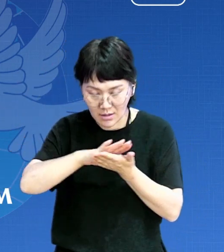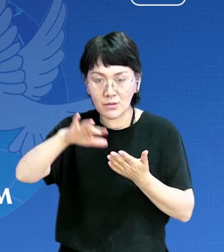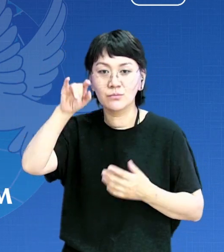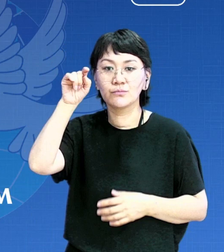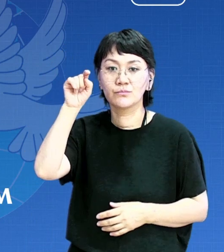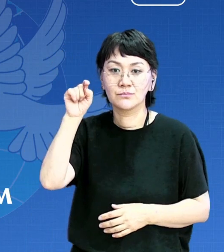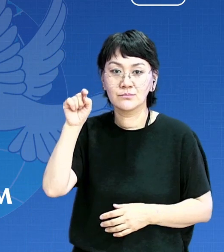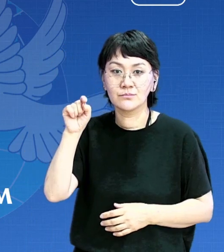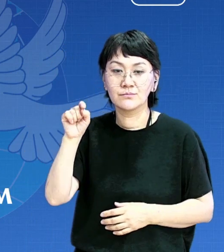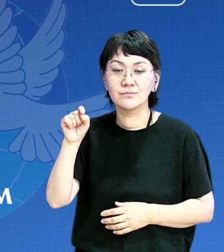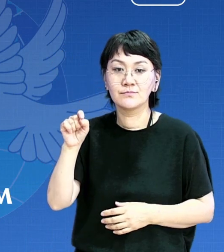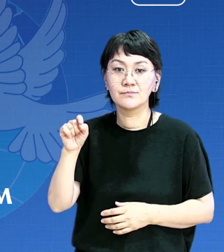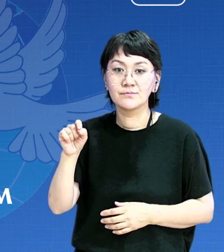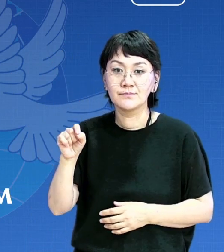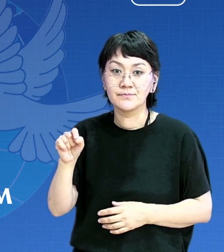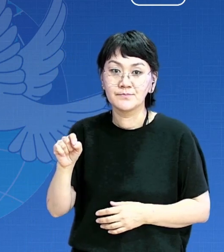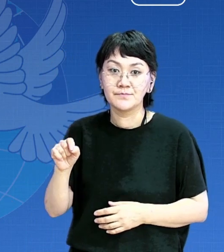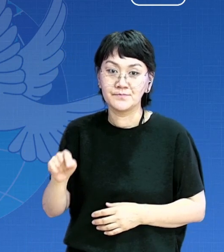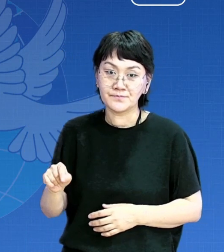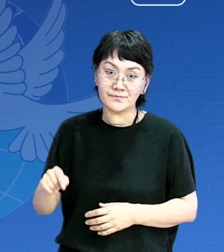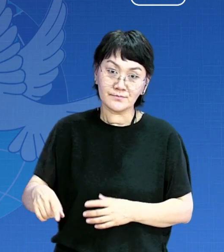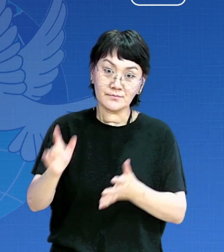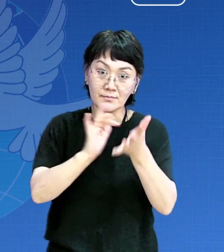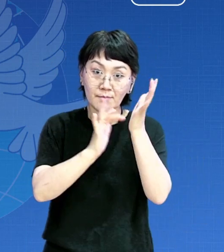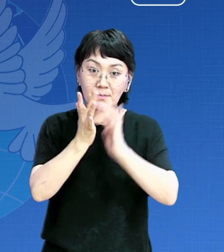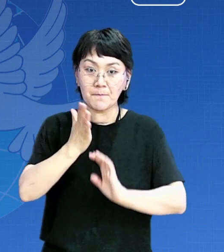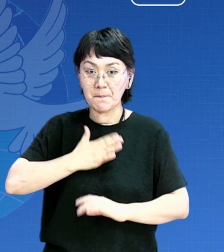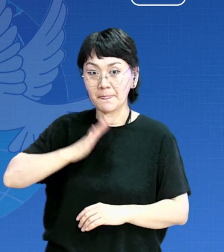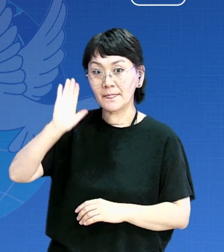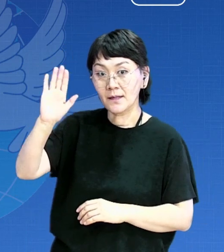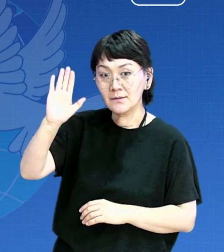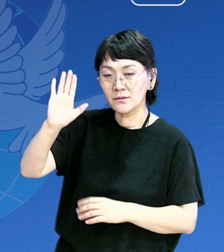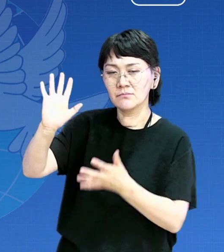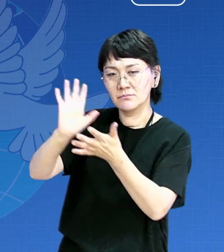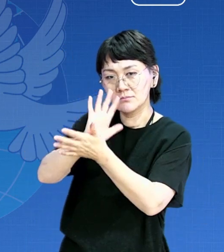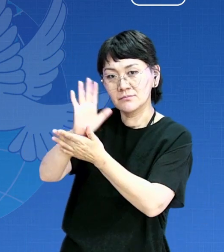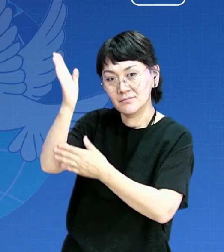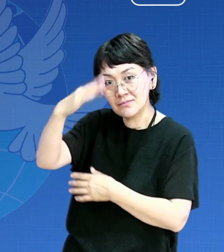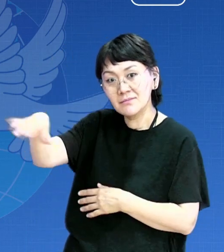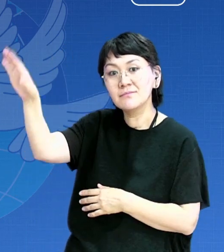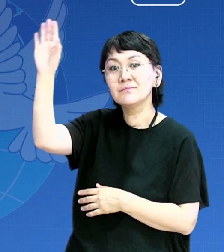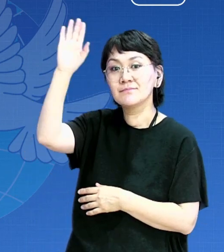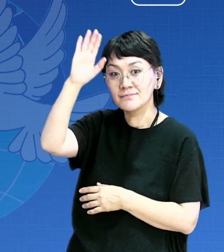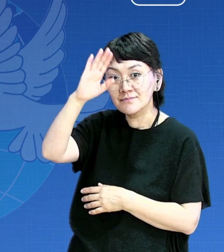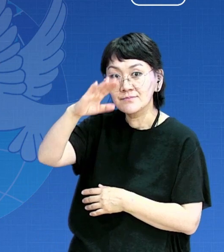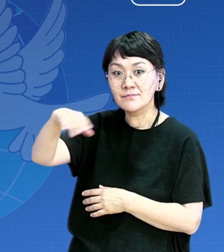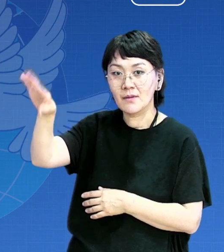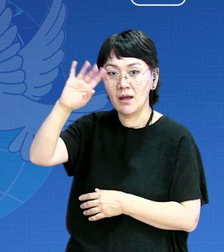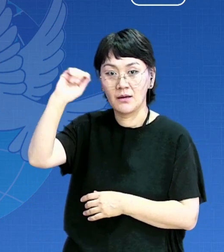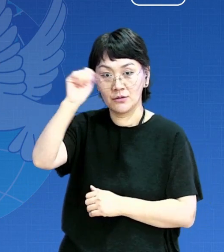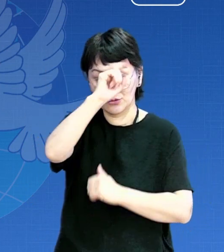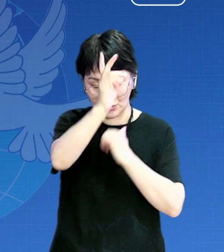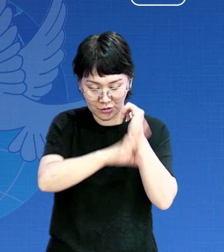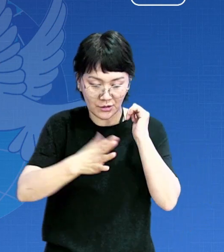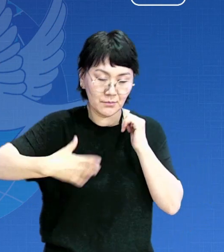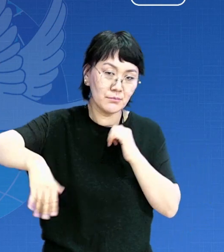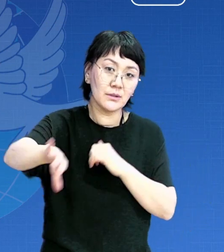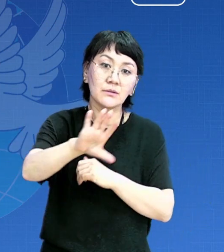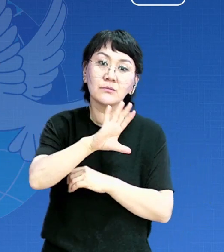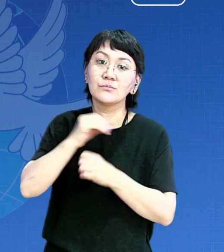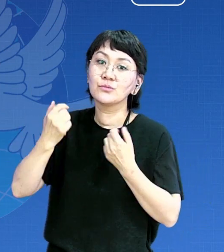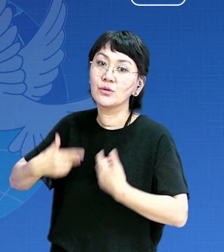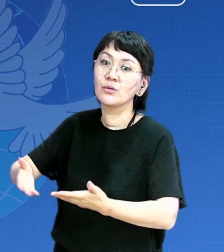эрүн эрүн юм. Есүс миний хурдан ирээч, баярт